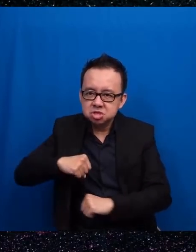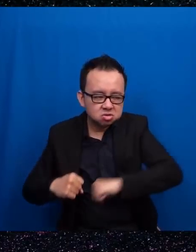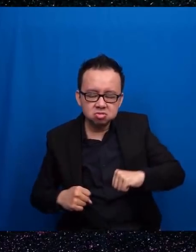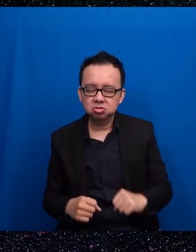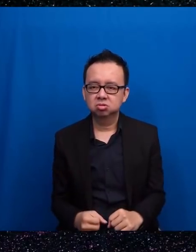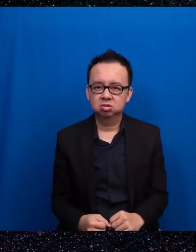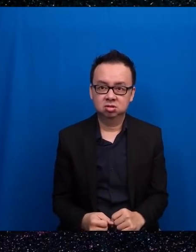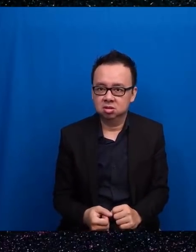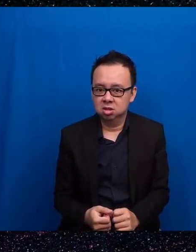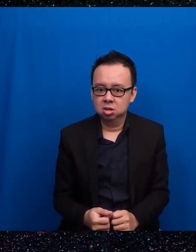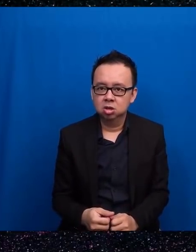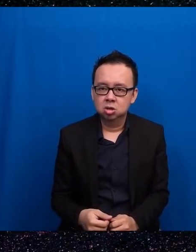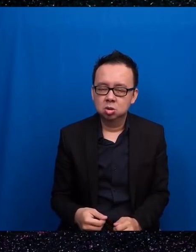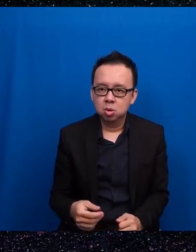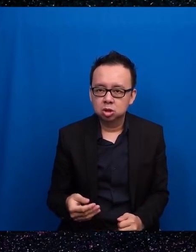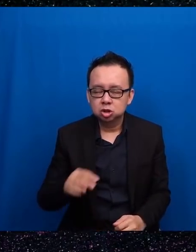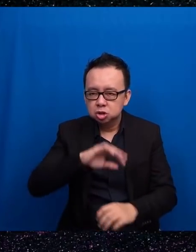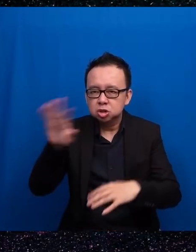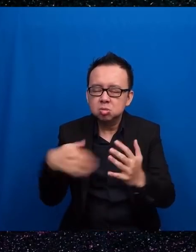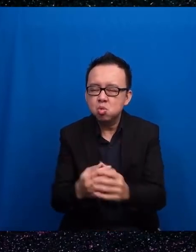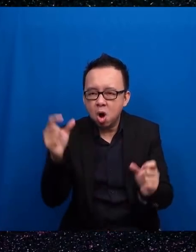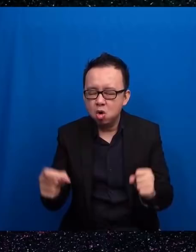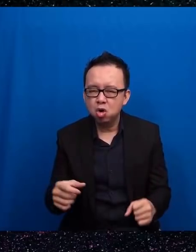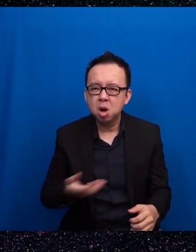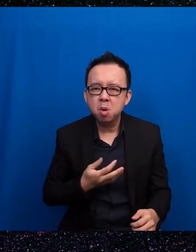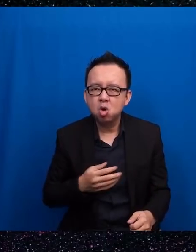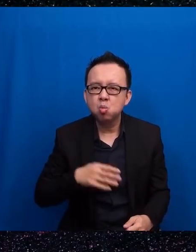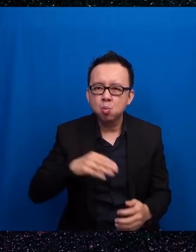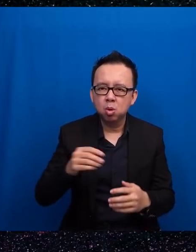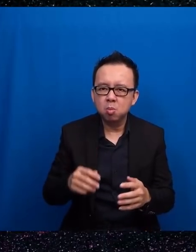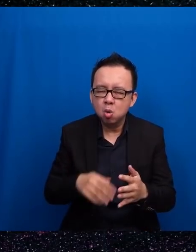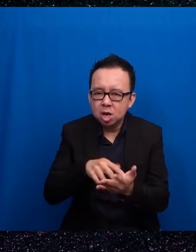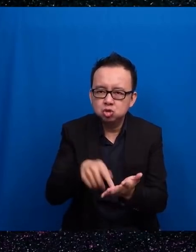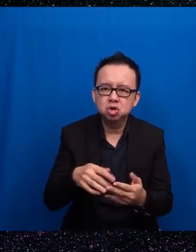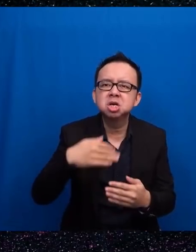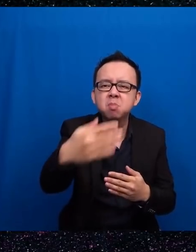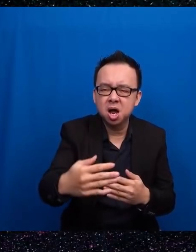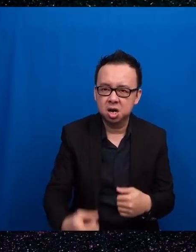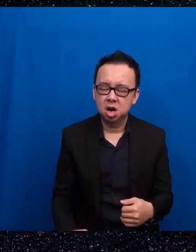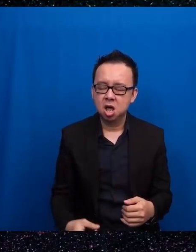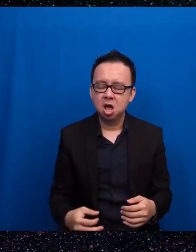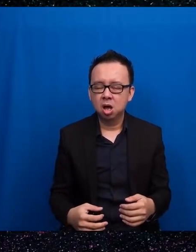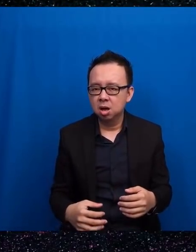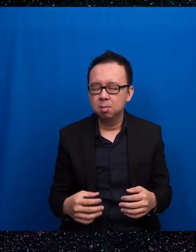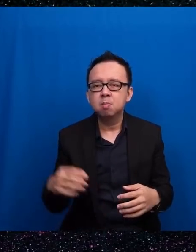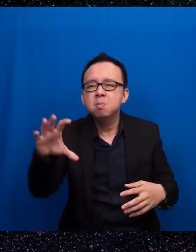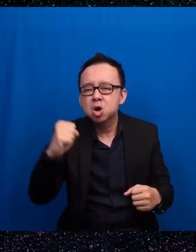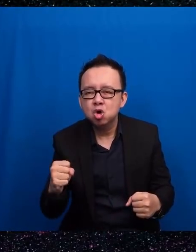sesama. Semua orang mau maju ke depan. Semua orang mau dapat lebih. Semua orang ingin memperoleh